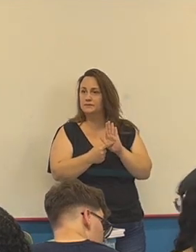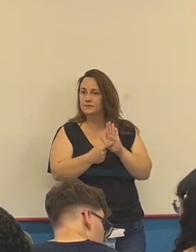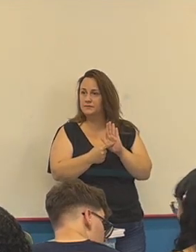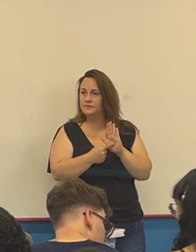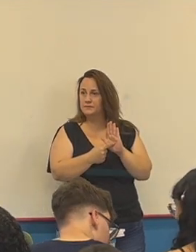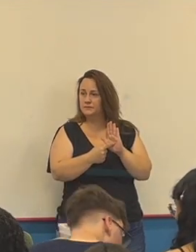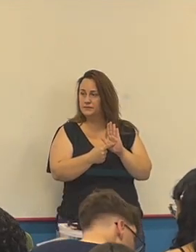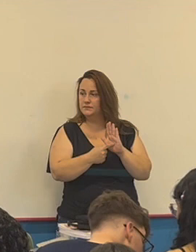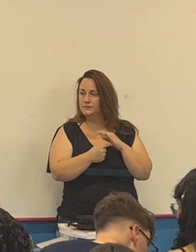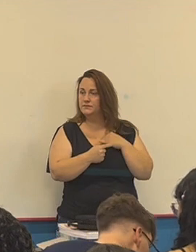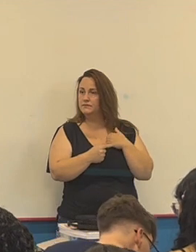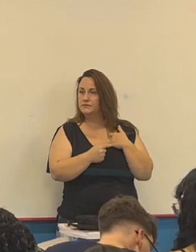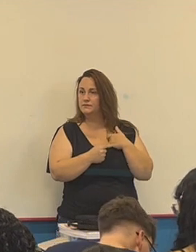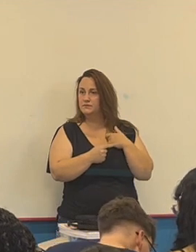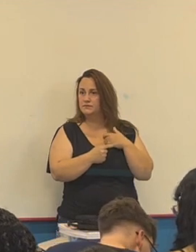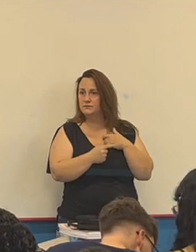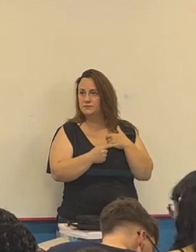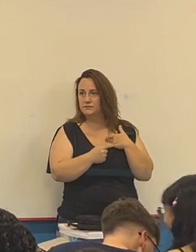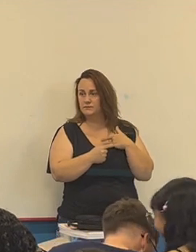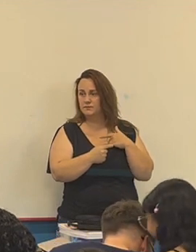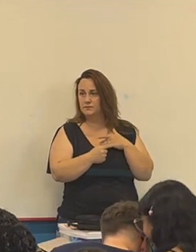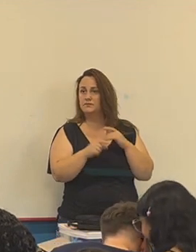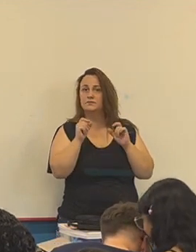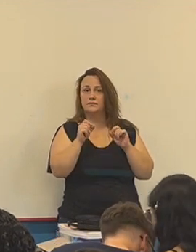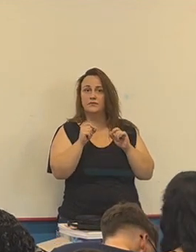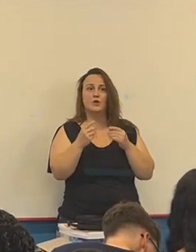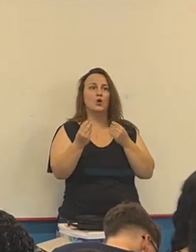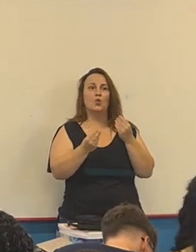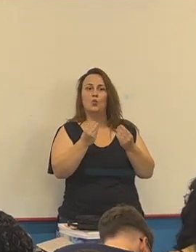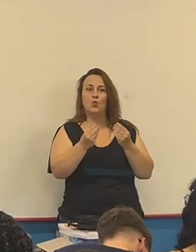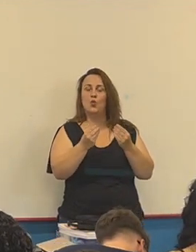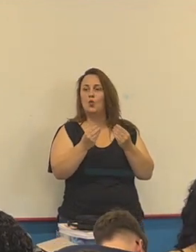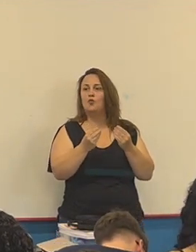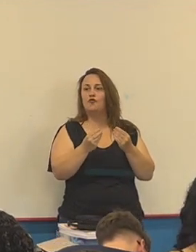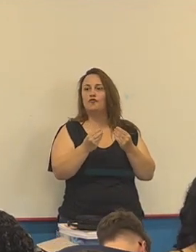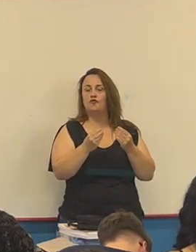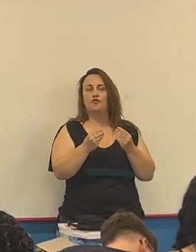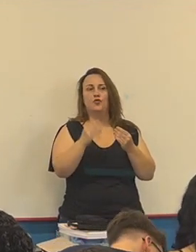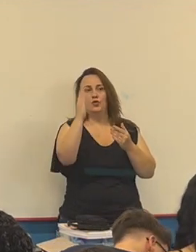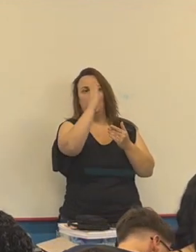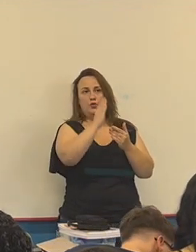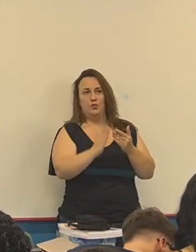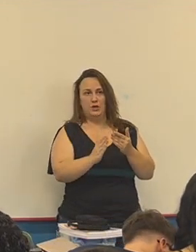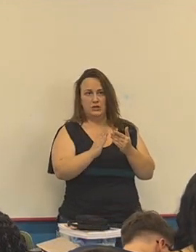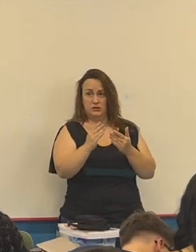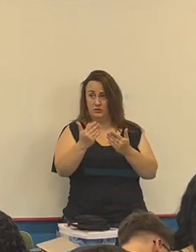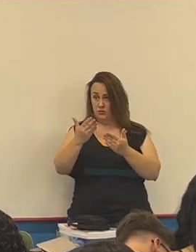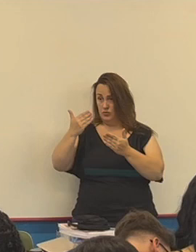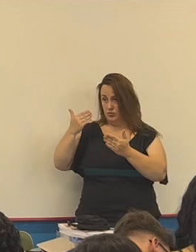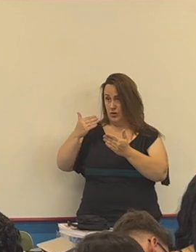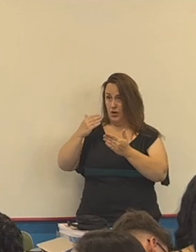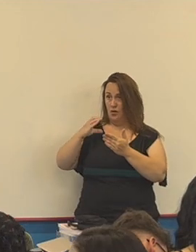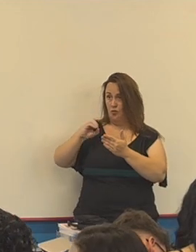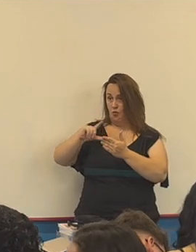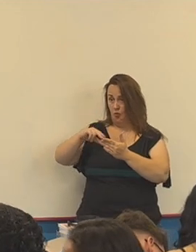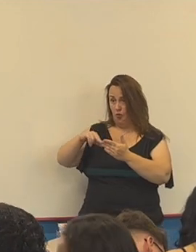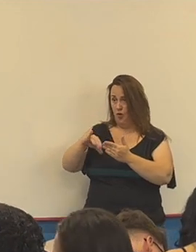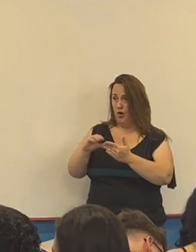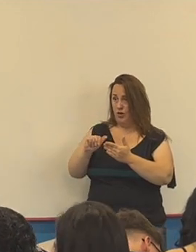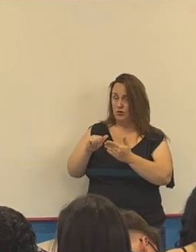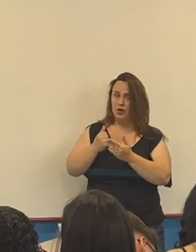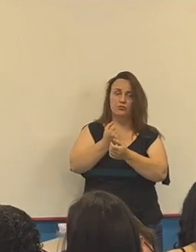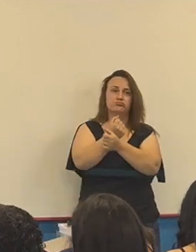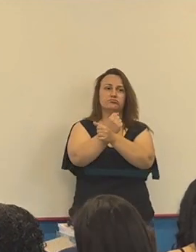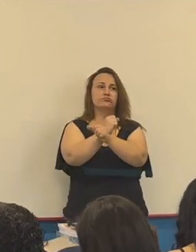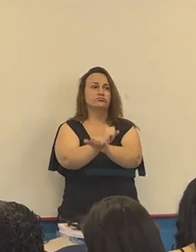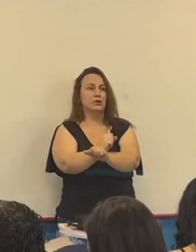Trazer todo esse embate do Brasil colônia, né, de uma população escravizada que veio para cá, que tinha uma